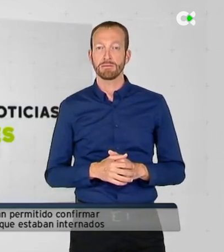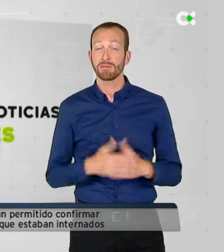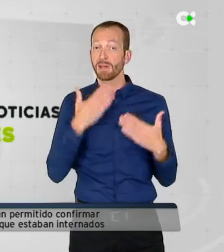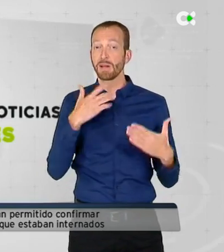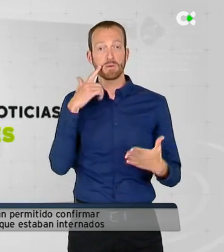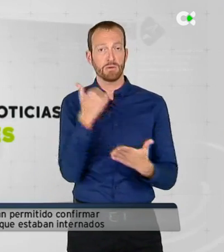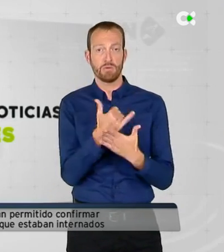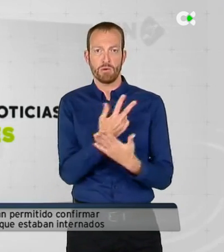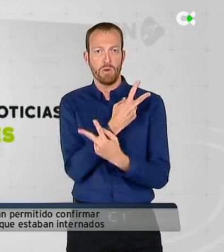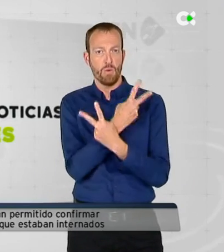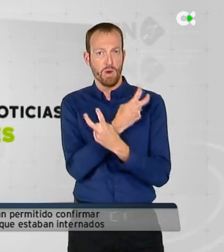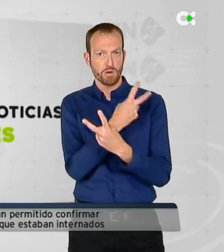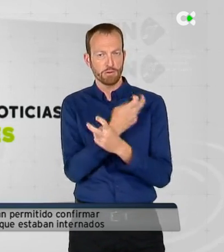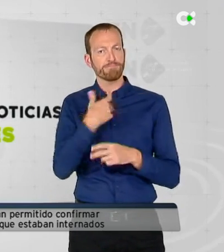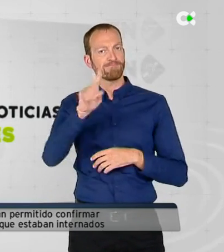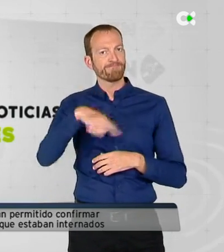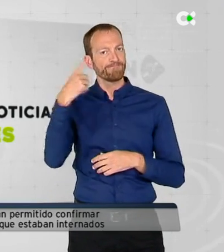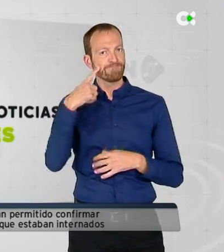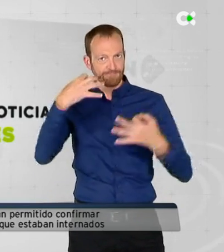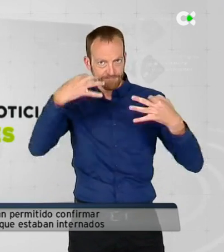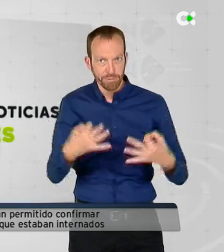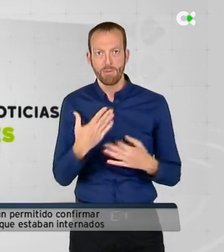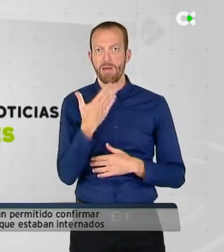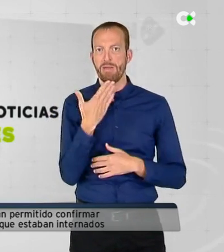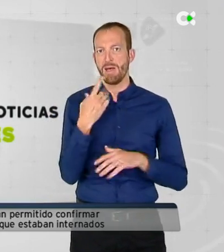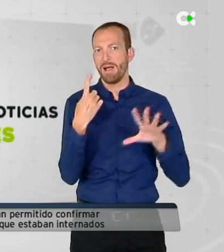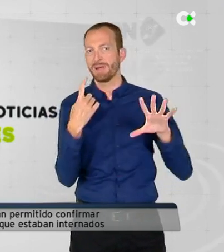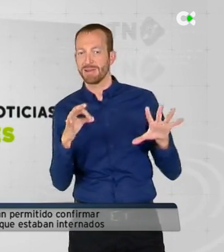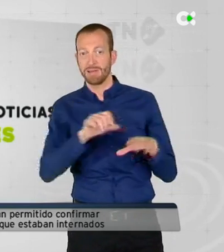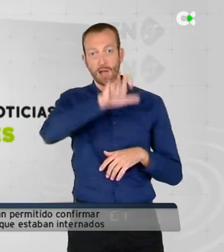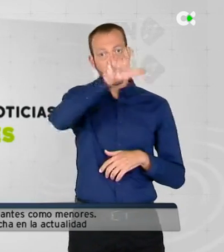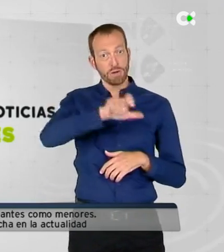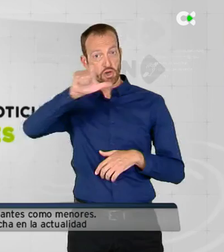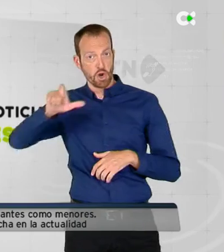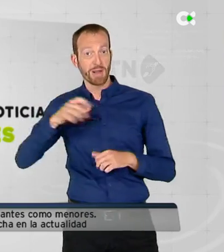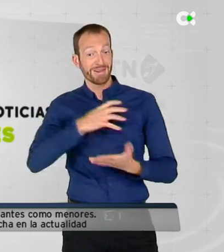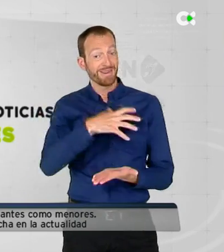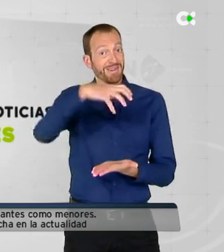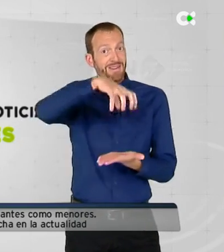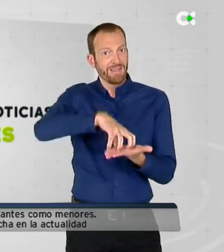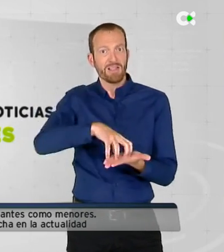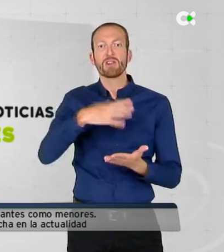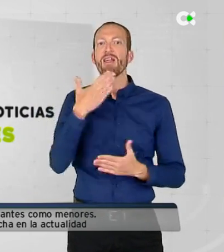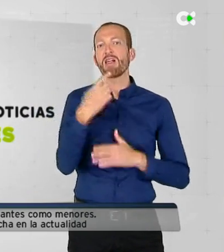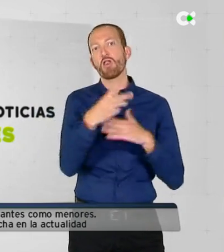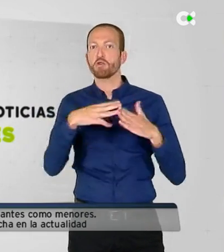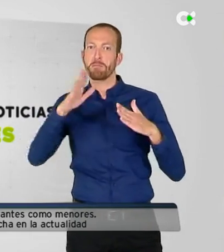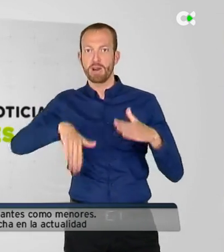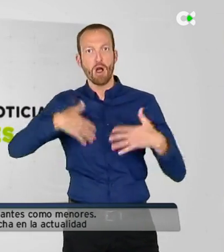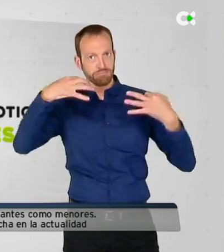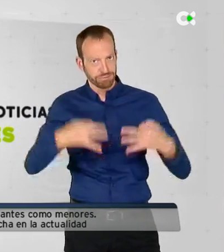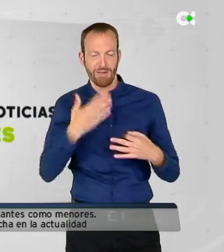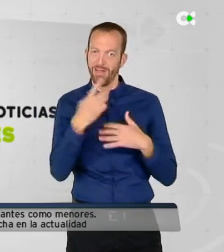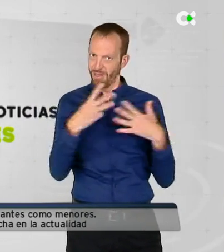Las pruebas óseas han permitido confirmar la edad de 60 adultos que estaban internados en centros de inmigrantes como